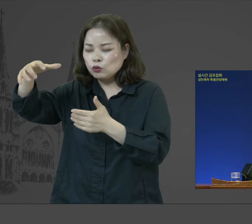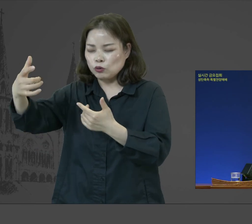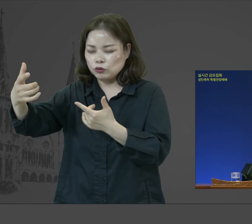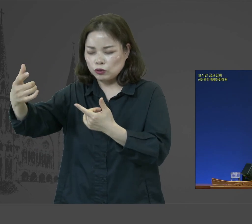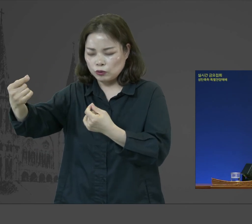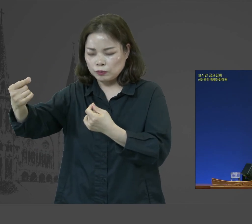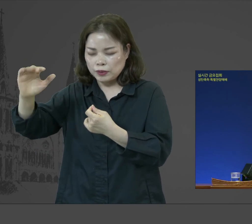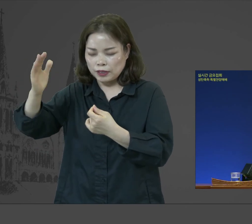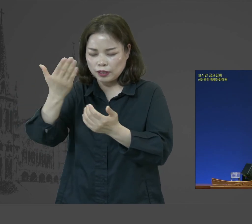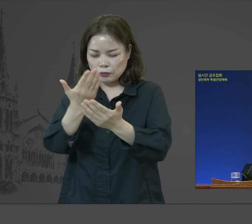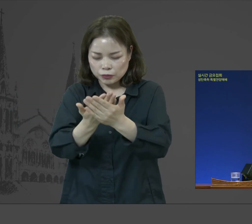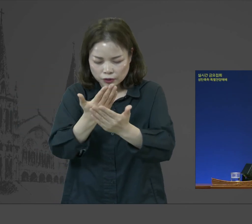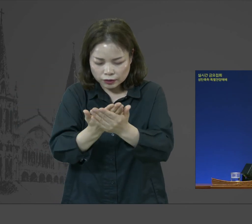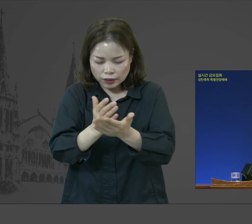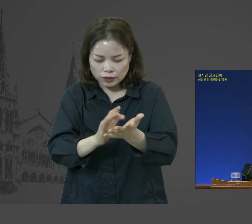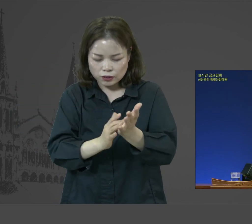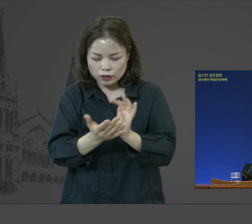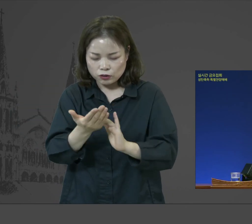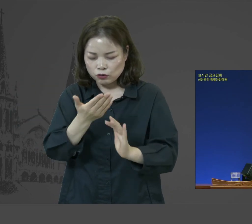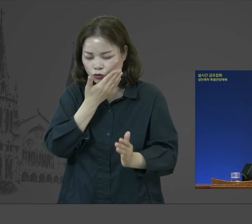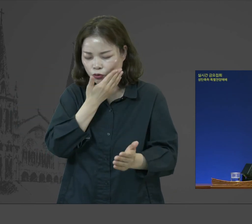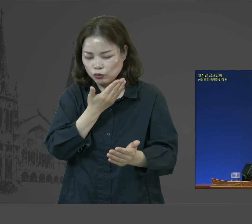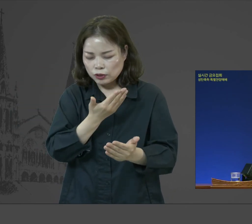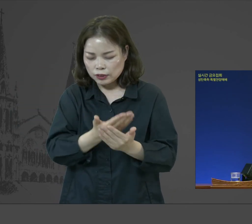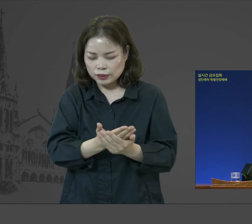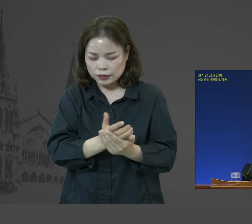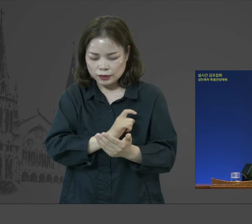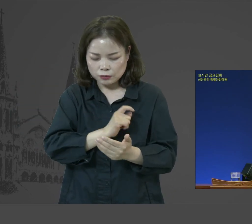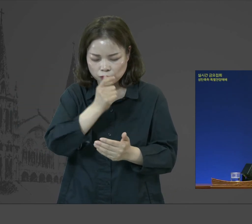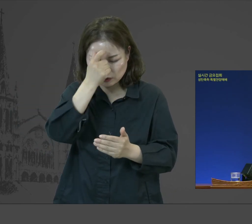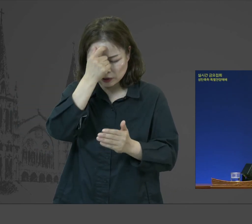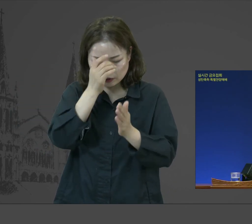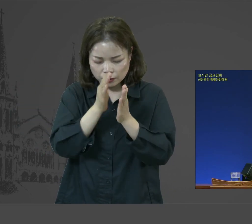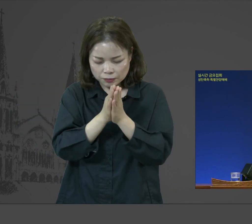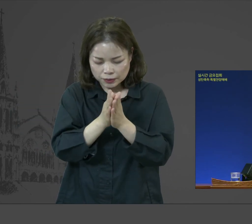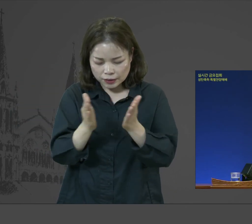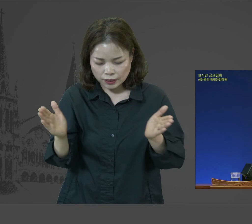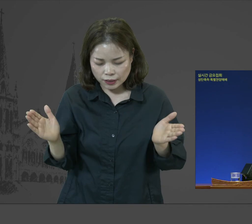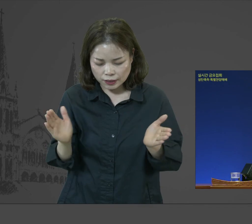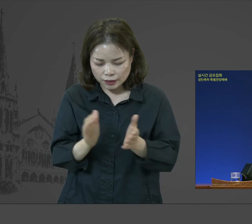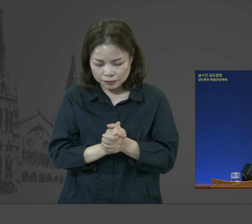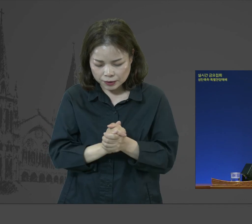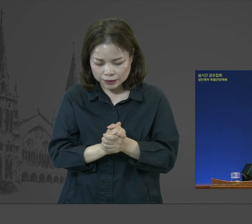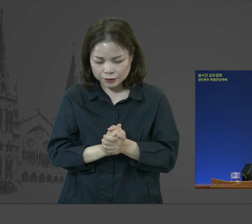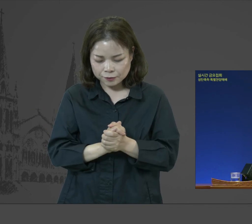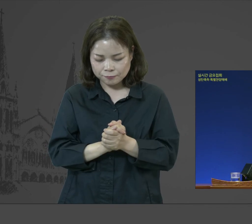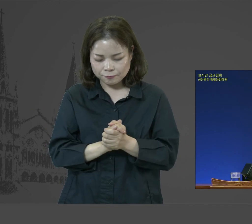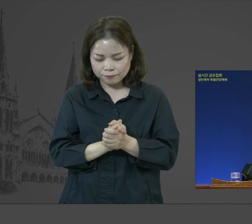축복하여 주시옵소서. 예수님의 존귀하신 이름으로 기도하옵나이다. 아멘.